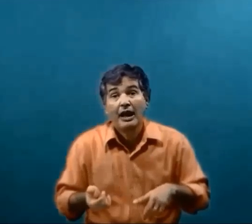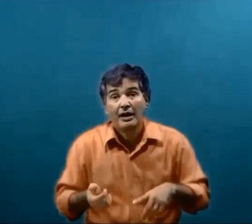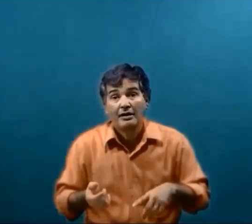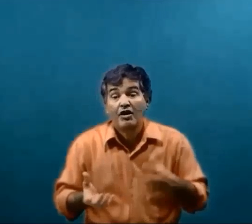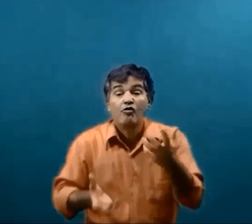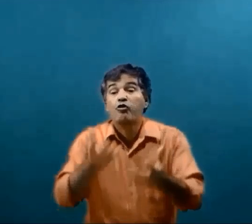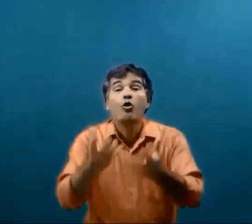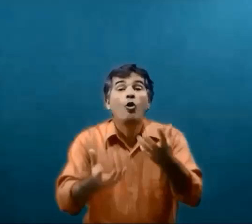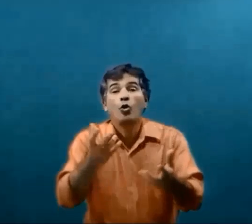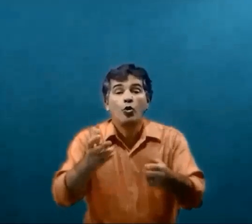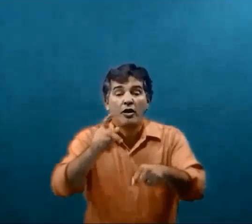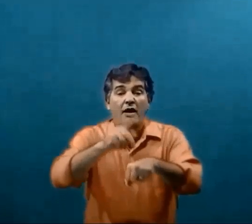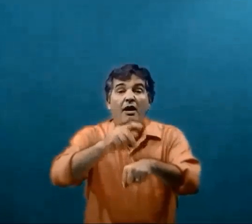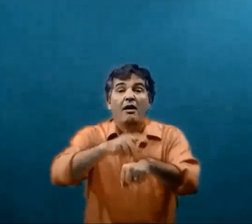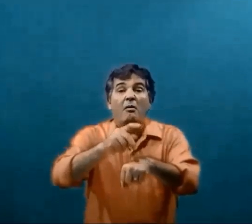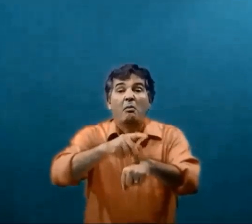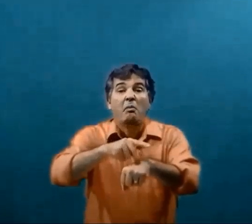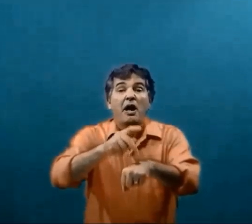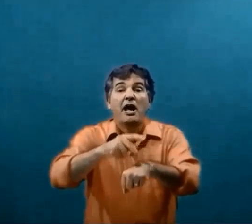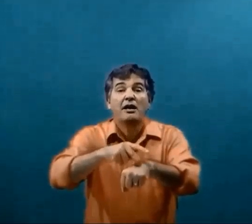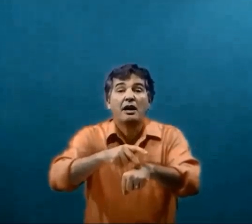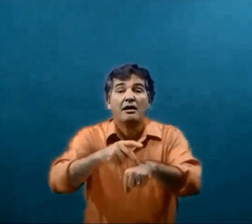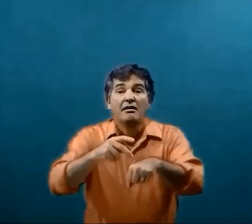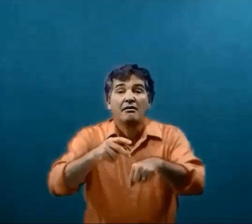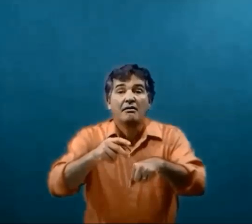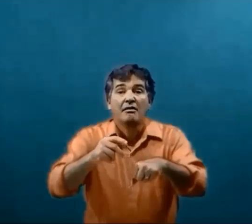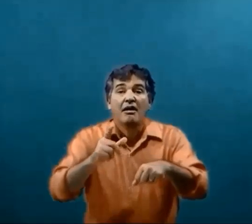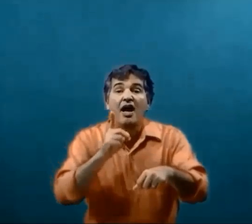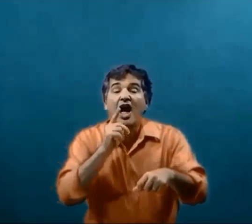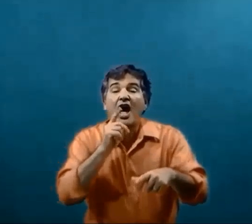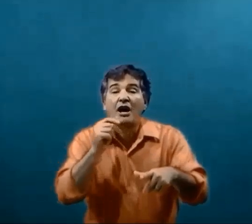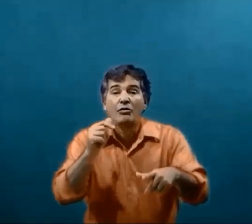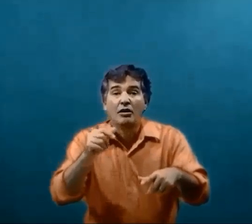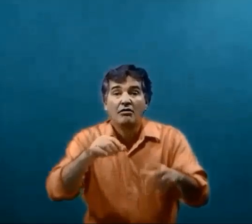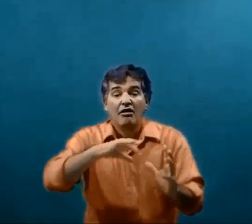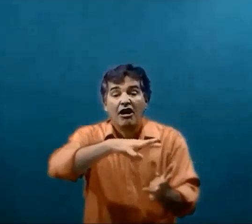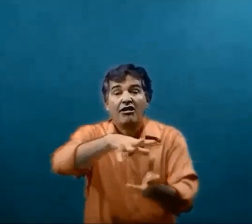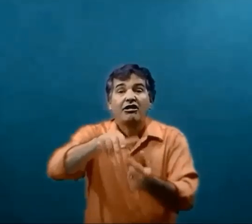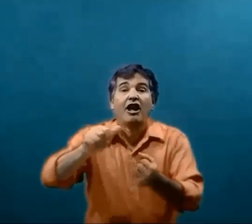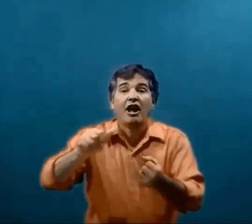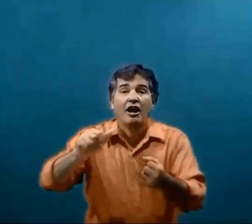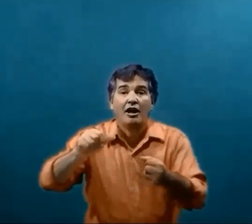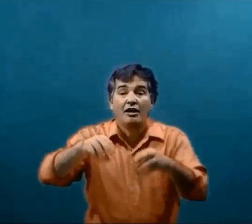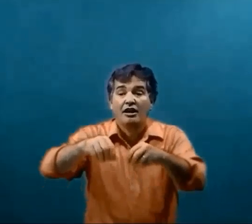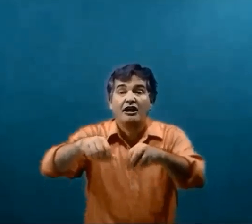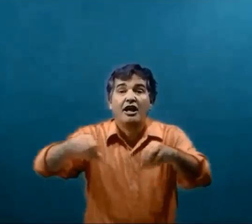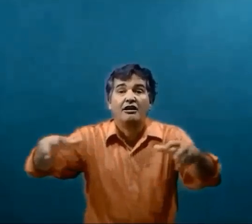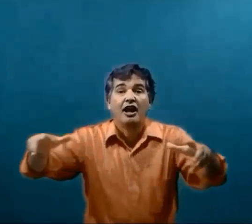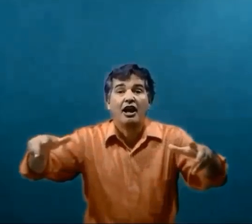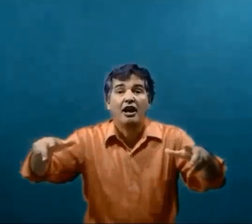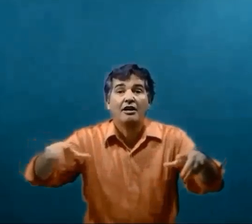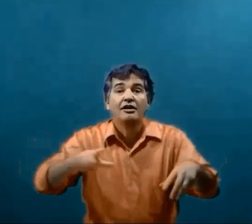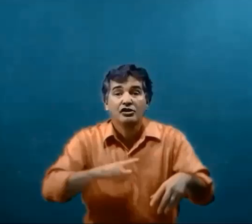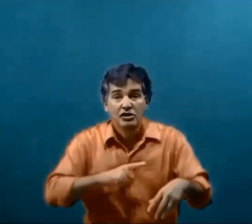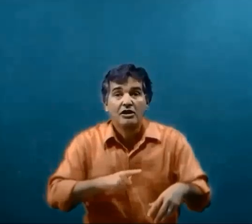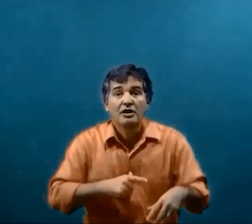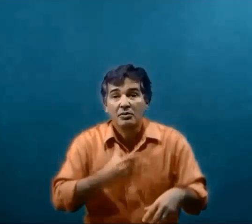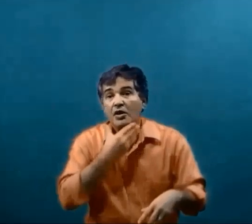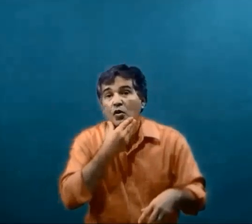terra, fogo, pedra, água, a terra e a terra tinha também